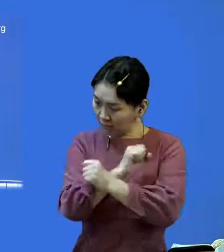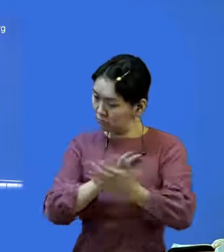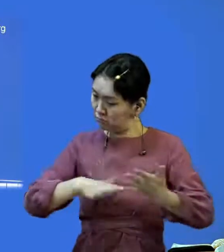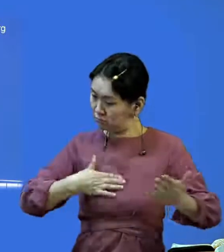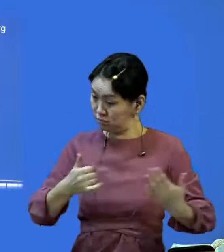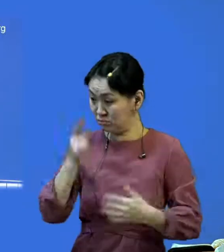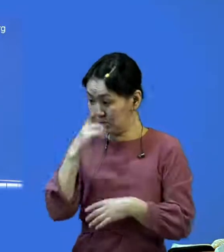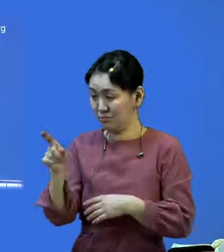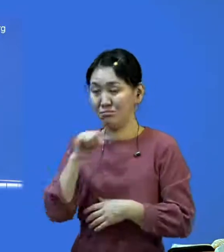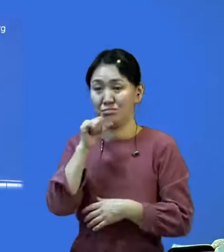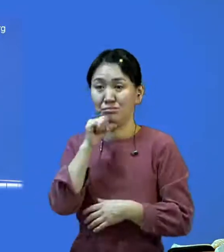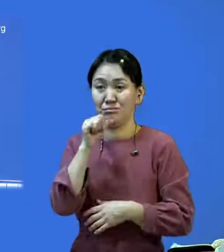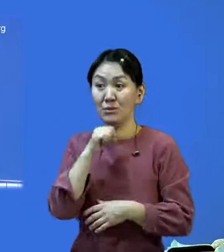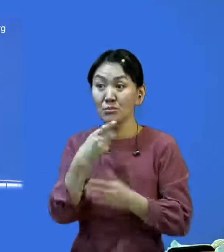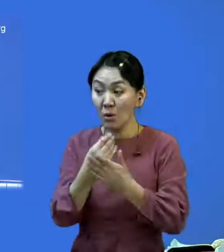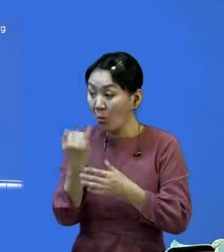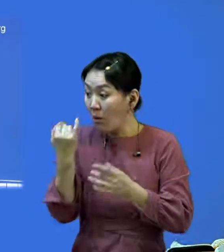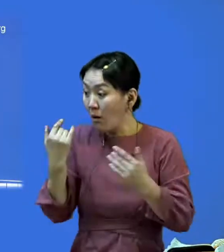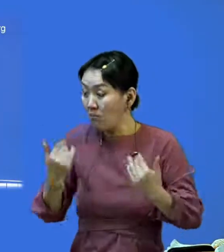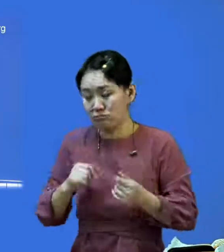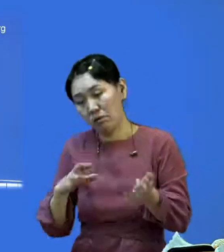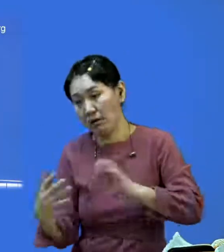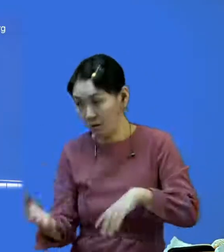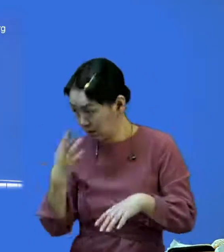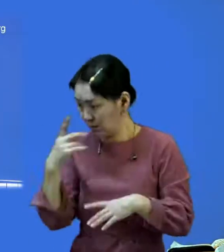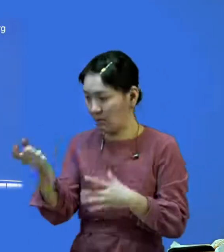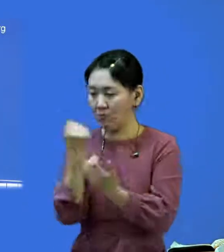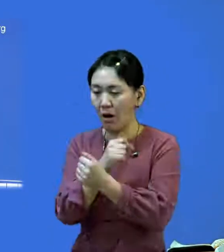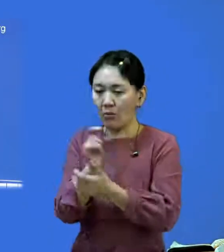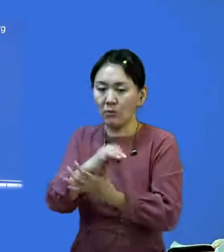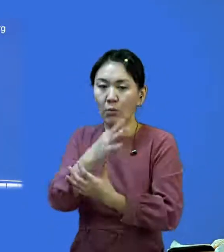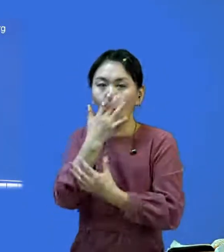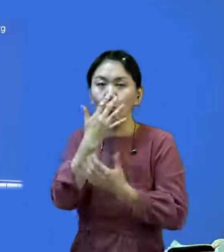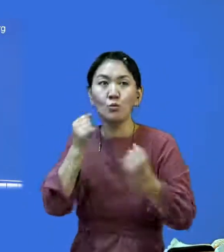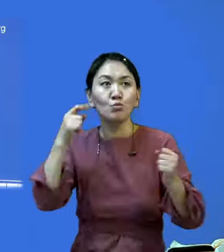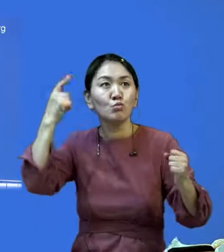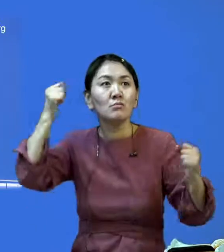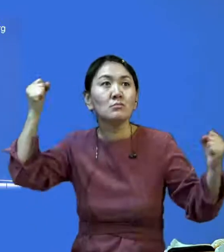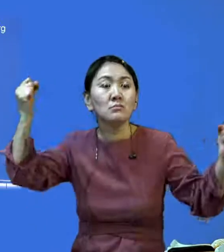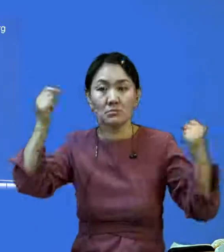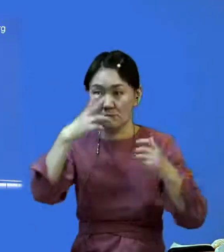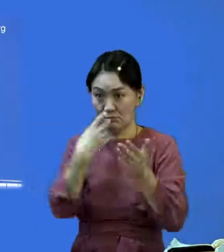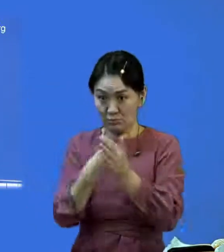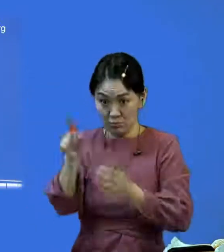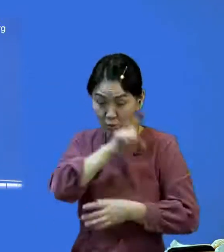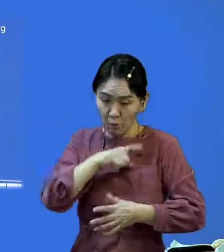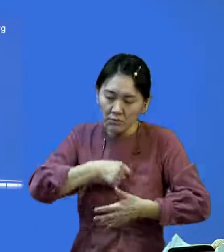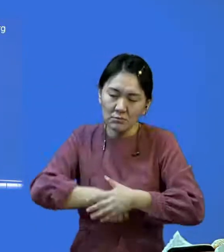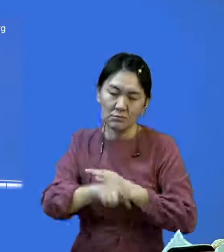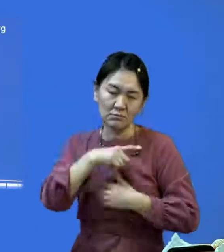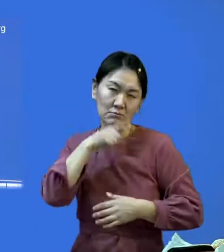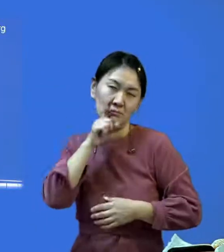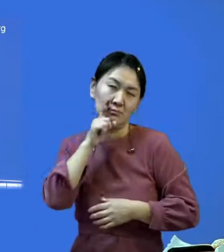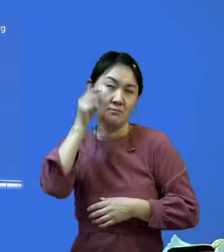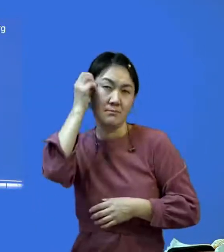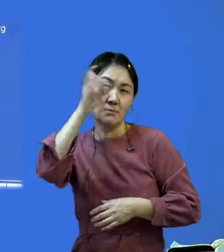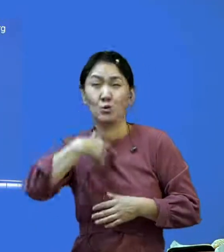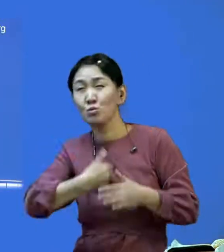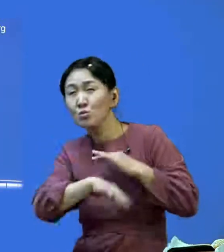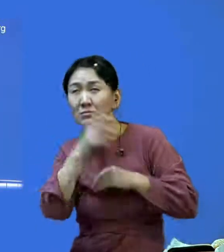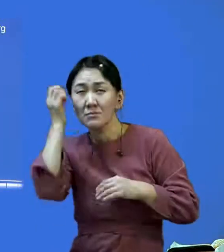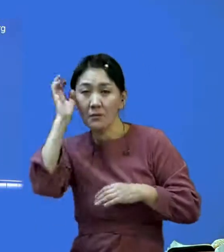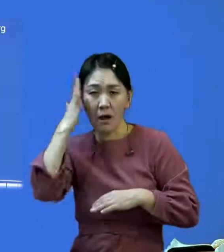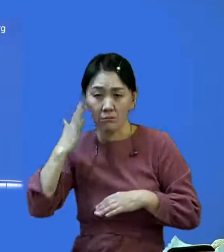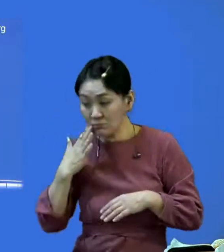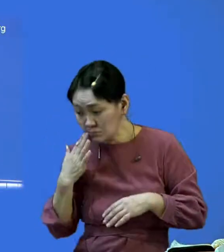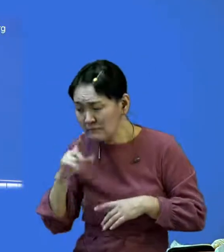бол муу амьдрах юм бол алдагдаж болох юм. Бид бүхэн энэ ертөнц дээр төрөхтэй жигсэн өөрийн санд төрсөн үү? Эцэг их маань төрүүлсэн учраас л